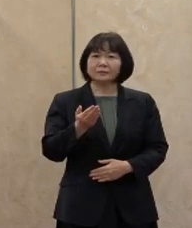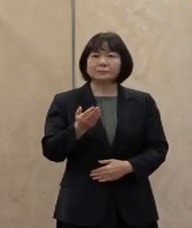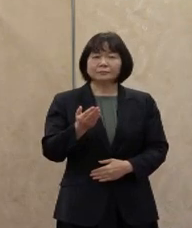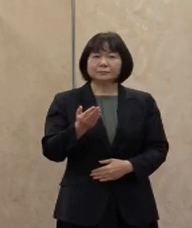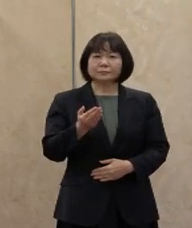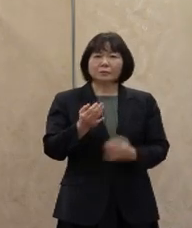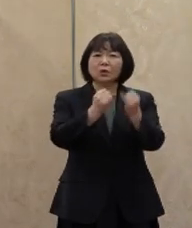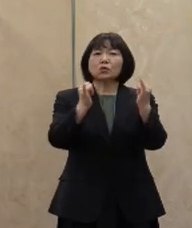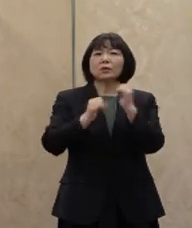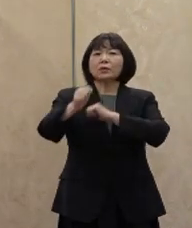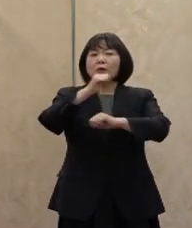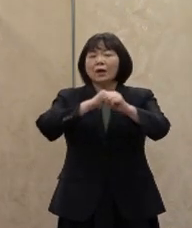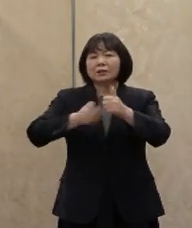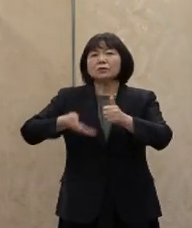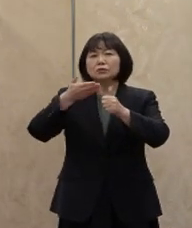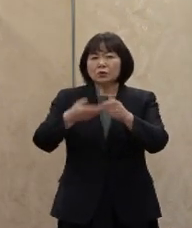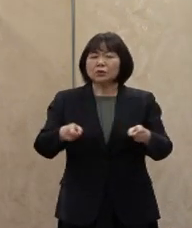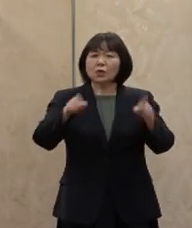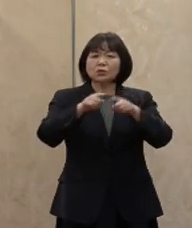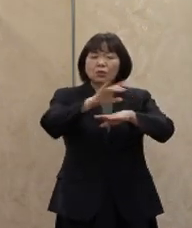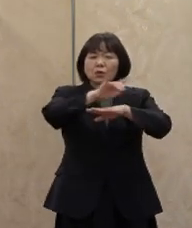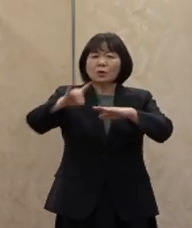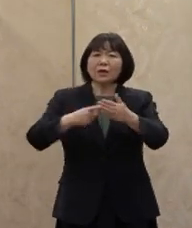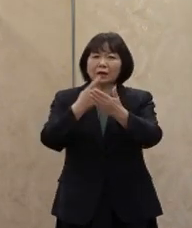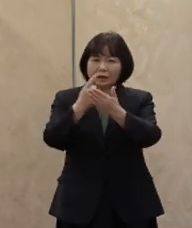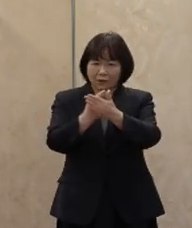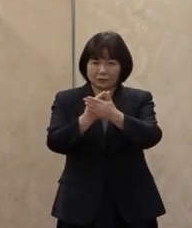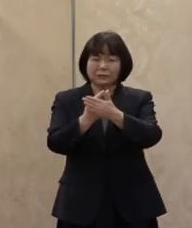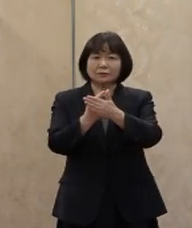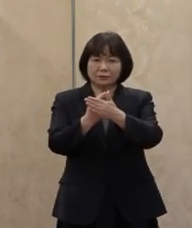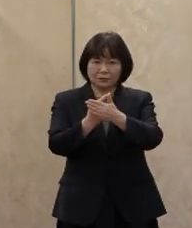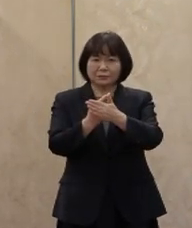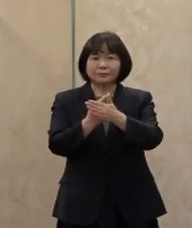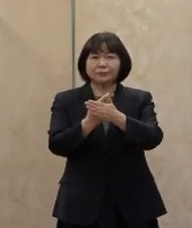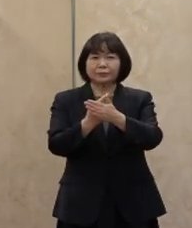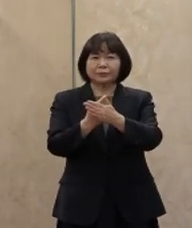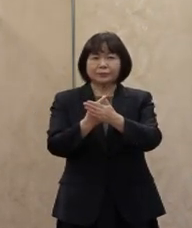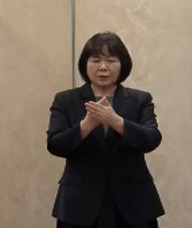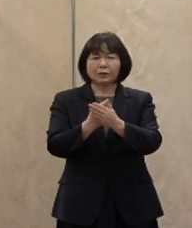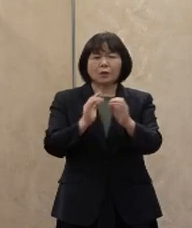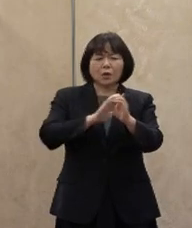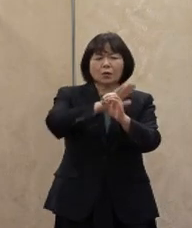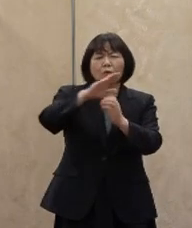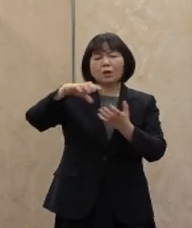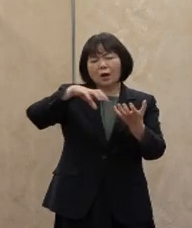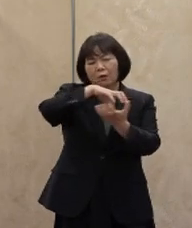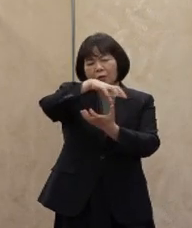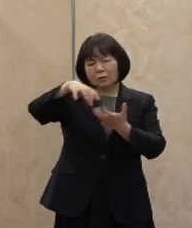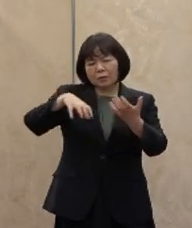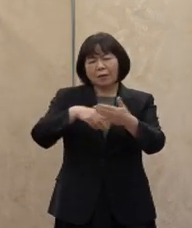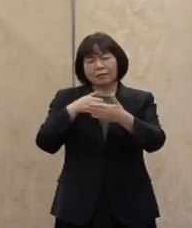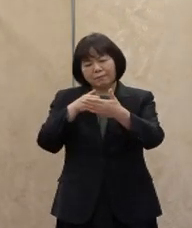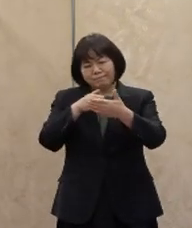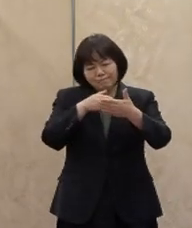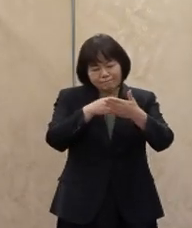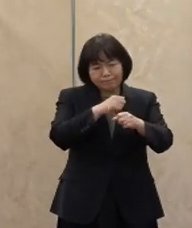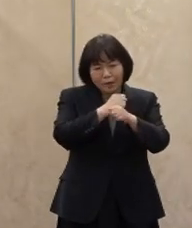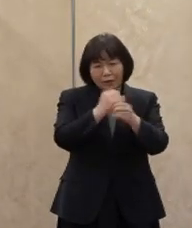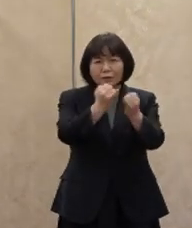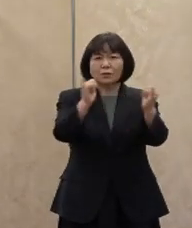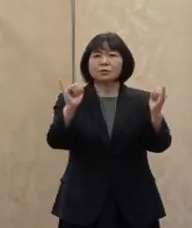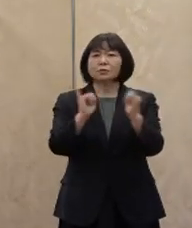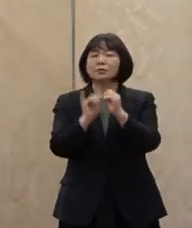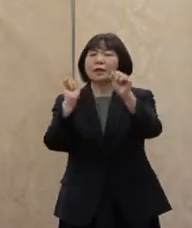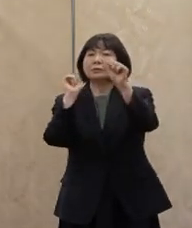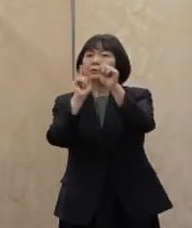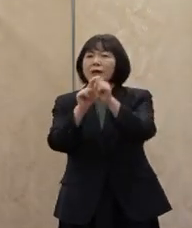この女性の活躍促進と共同参画ということで、このしかもコロナ禍で困難を抱える女性の支援